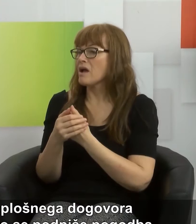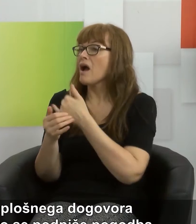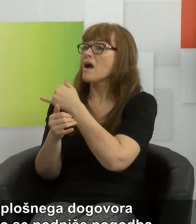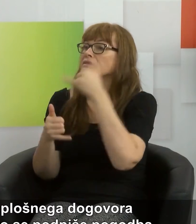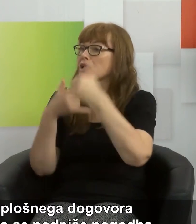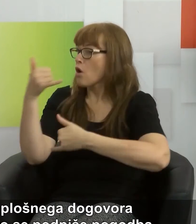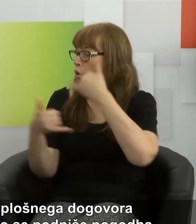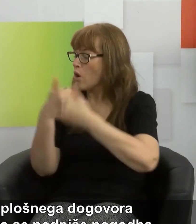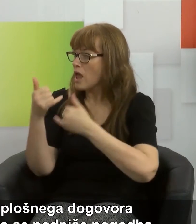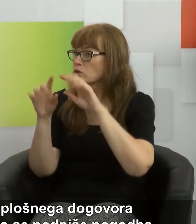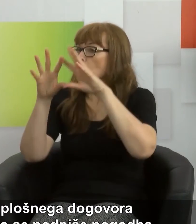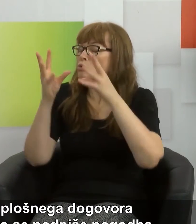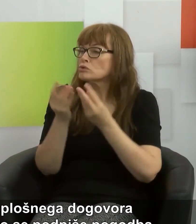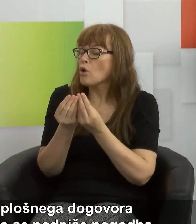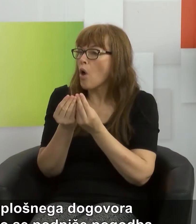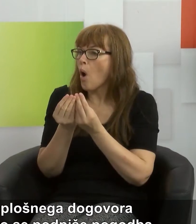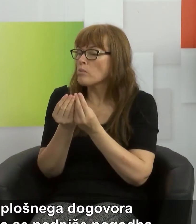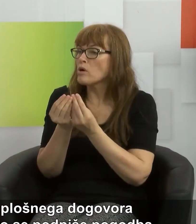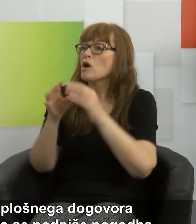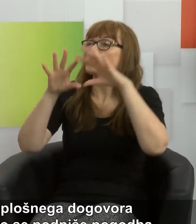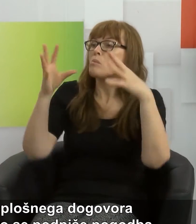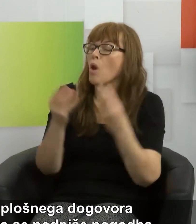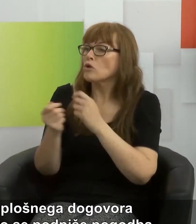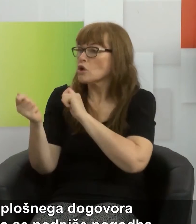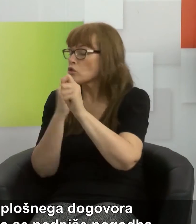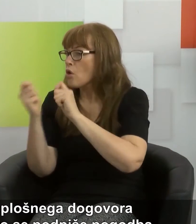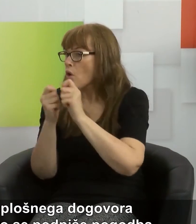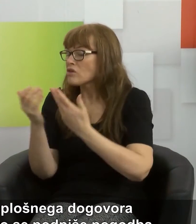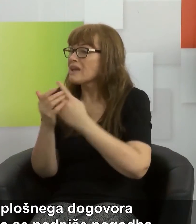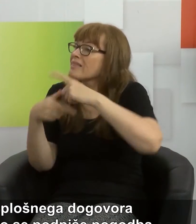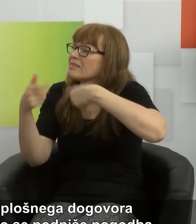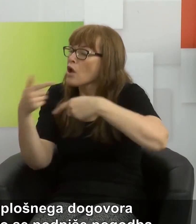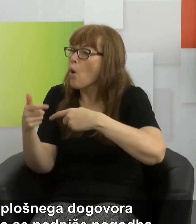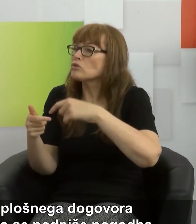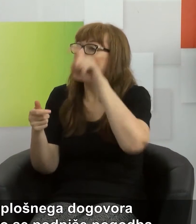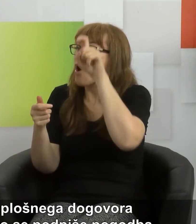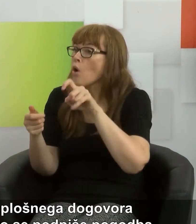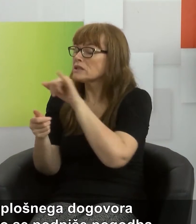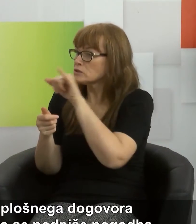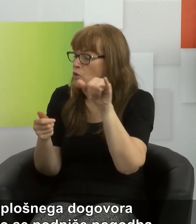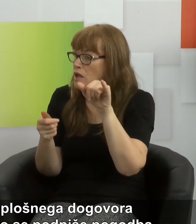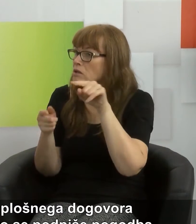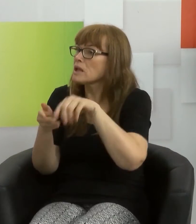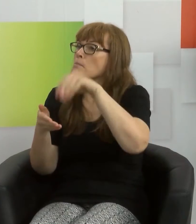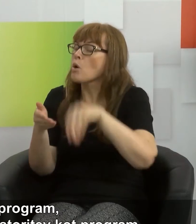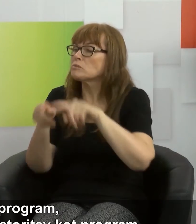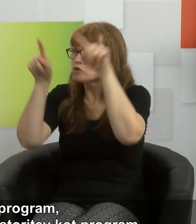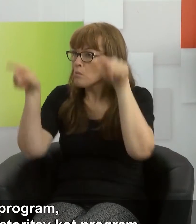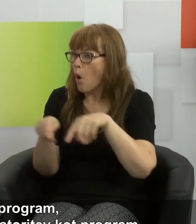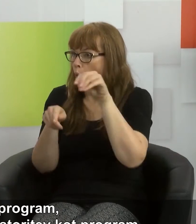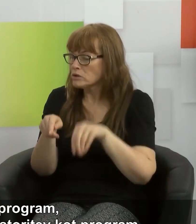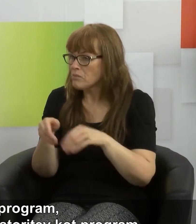Vsako leto v sklopu splošnega dogovora za tekoče koledarsko leto se podpiše pogodba